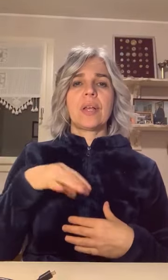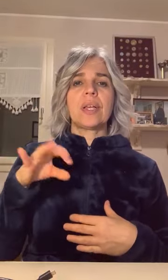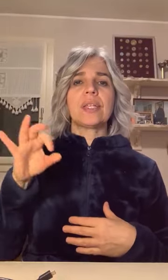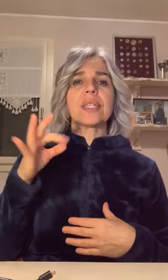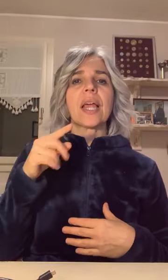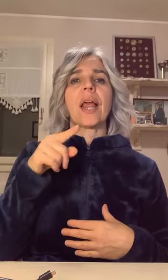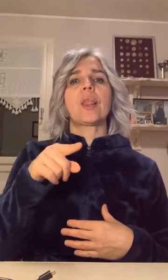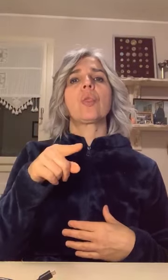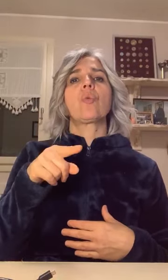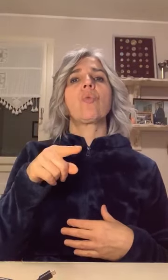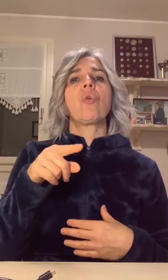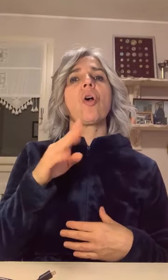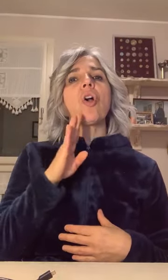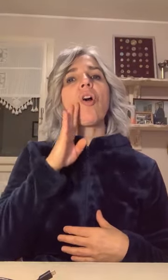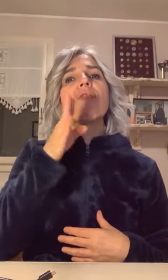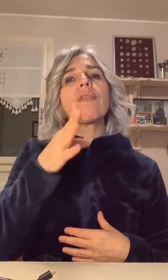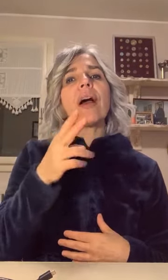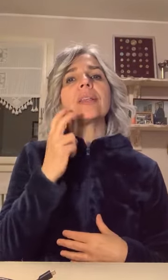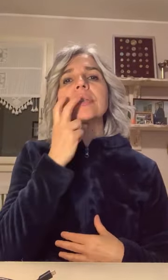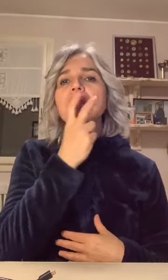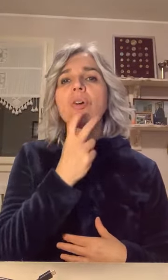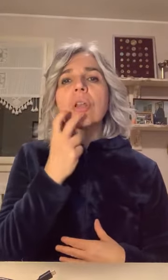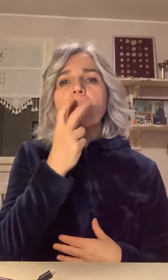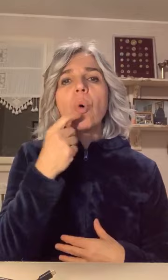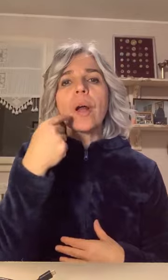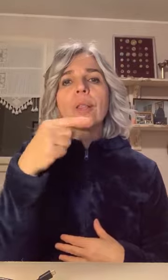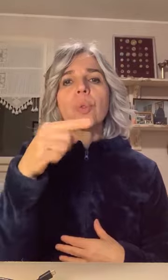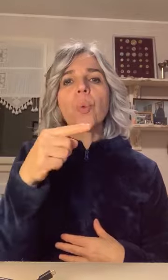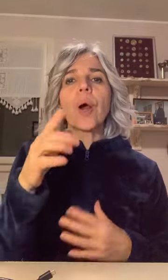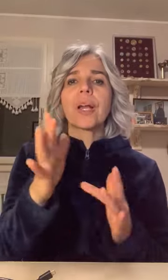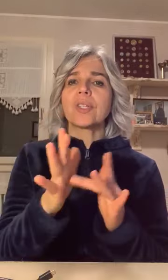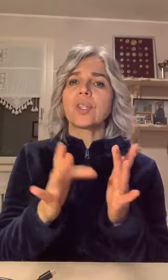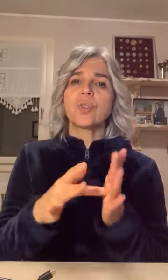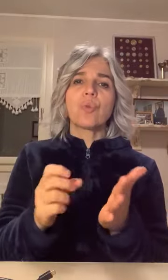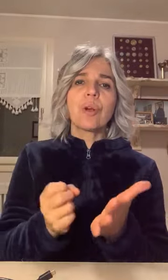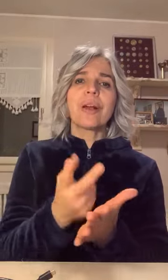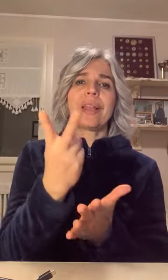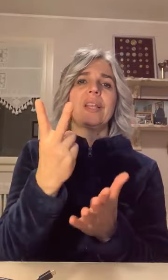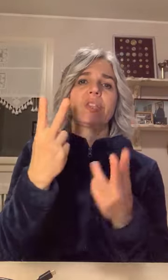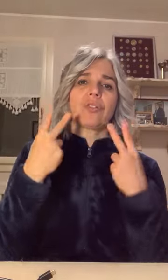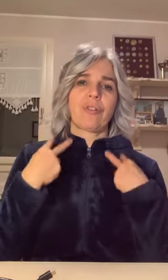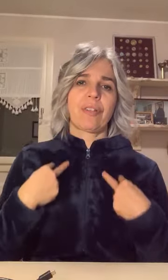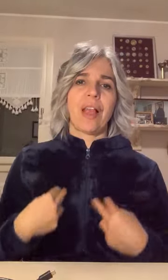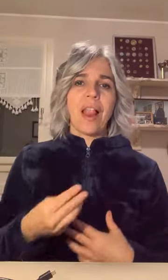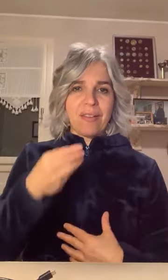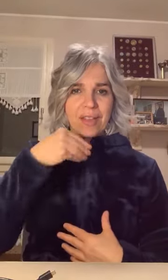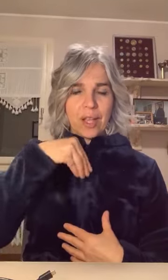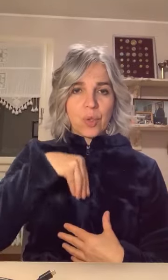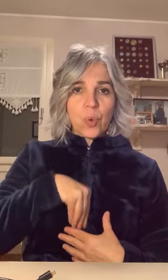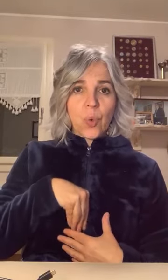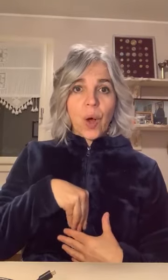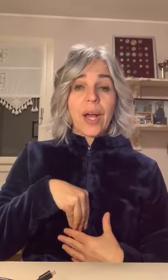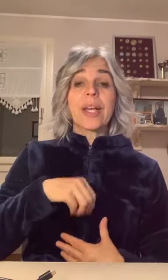tu sarai salvato. Questo è ciò che ti fa scrivere il tuo nome nel libro della vita. E in quel momento